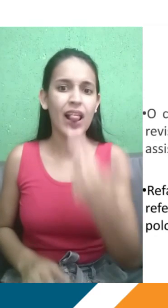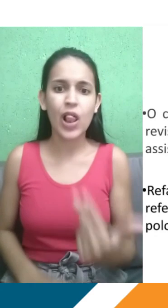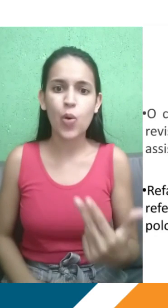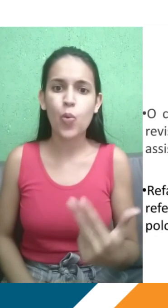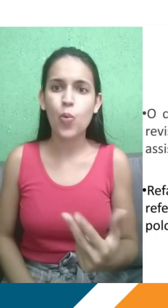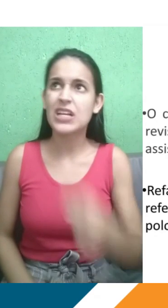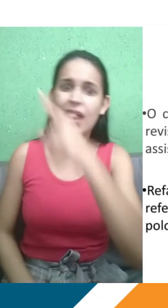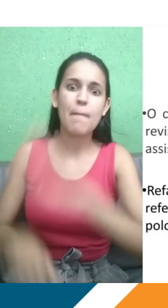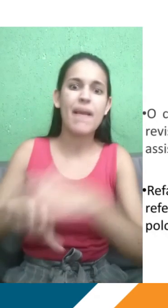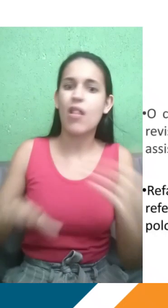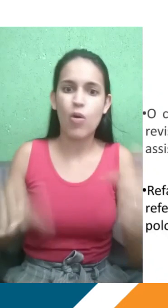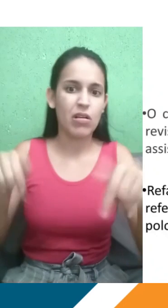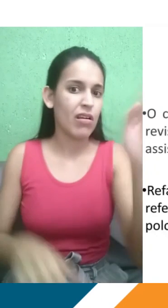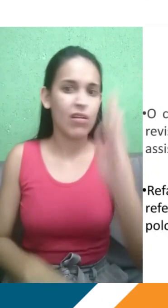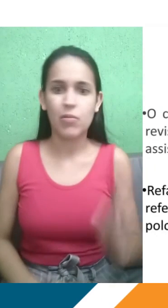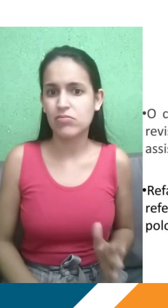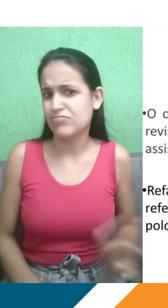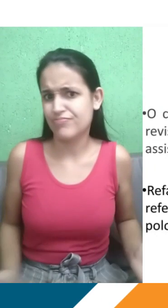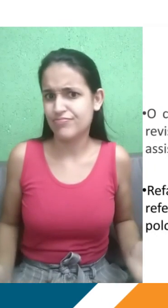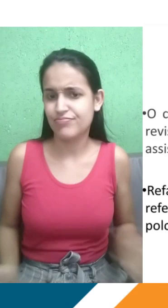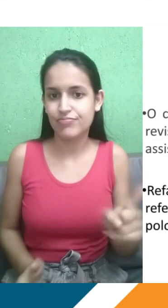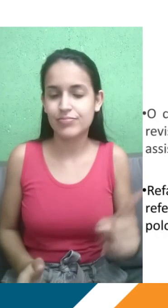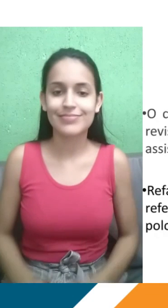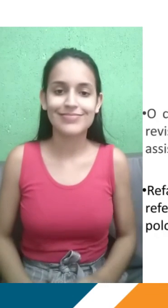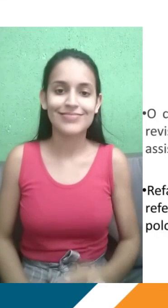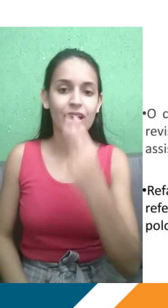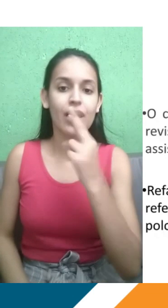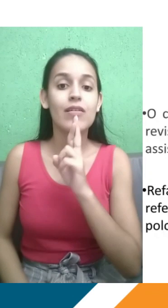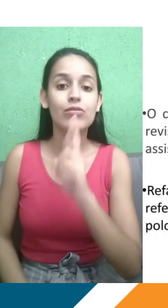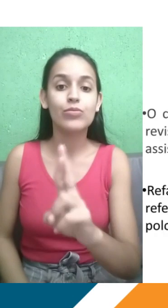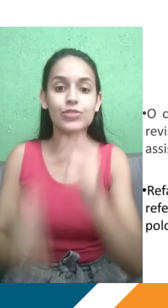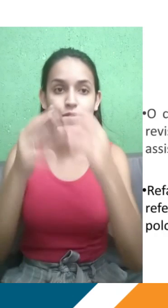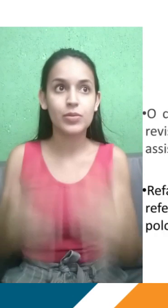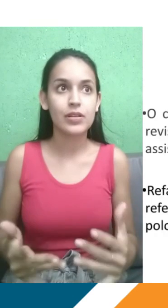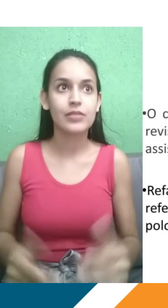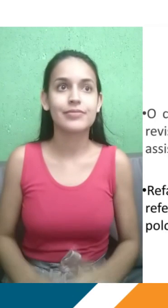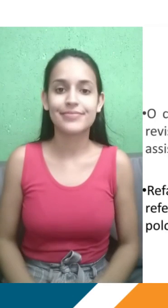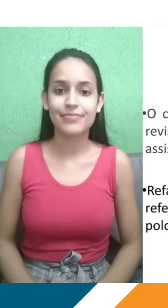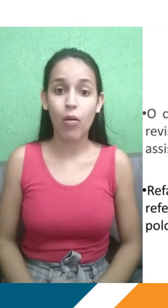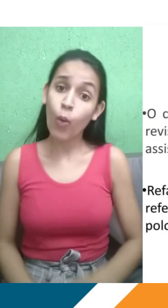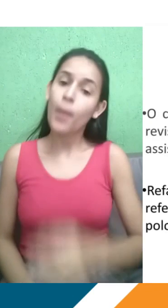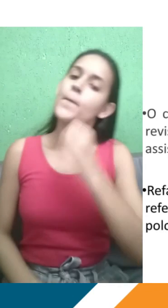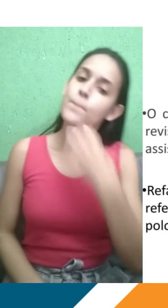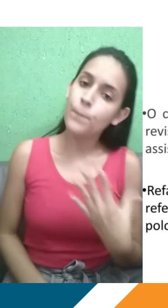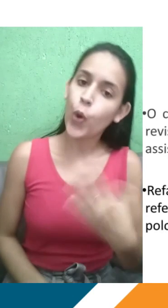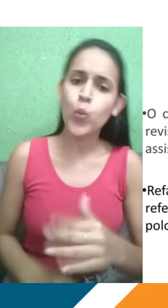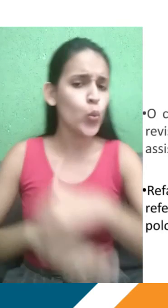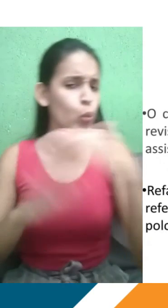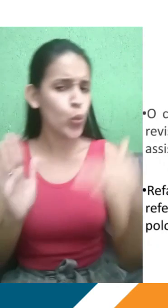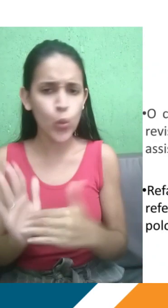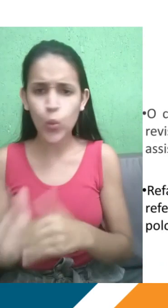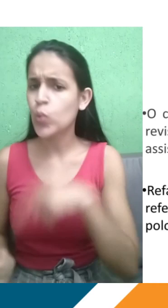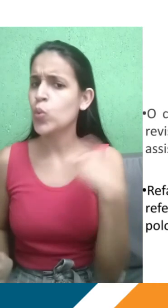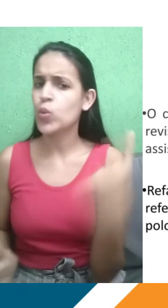vídeo correspondente postado no canal do YouTube do PVS. Refaça os exercícios disponibilizados na